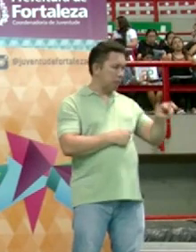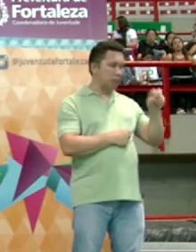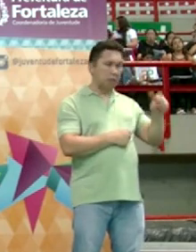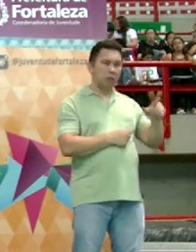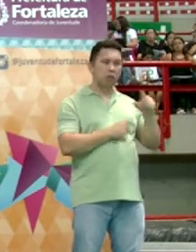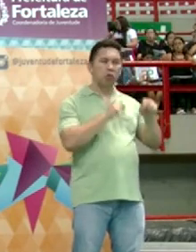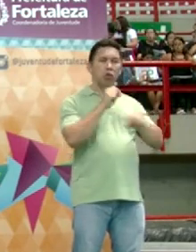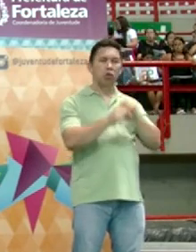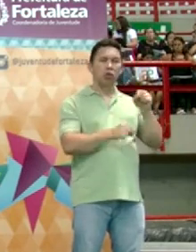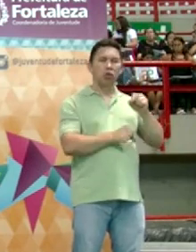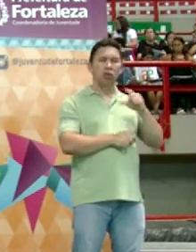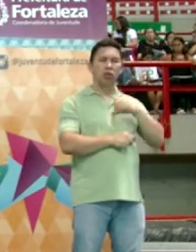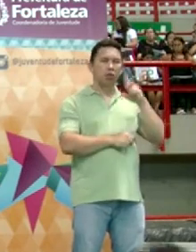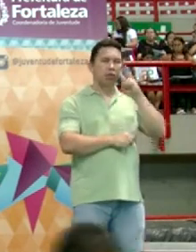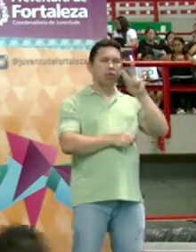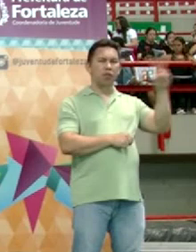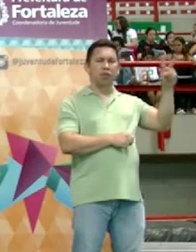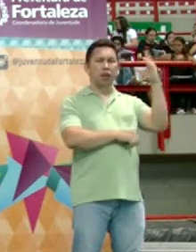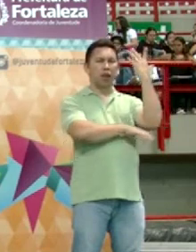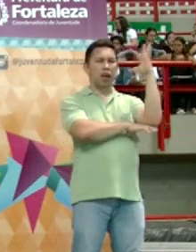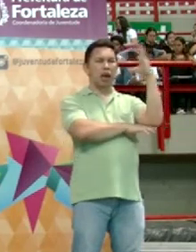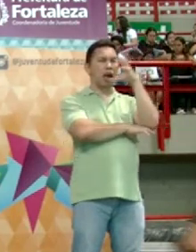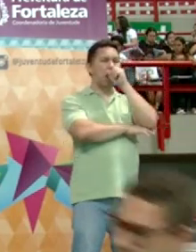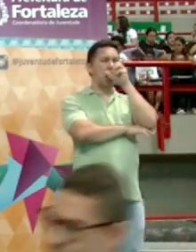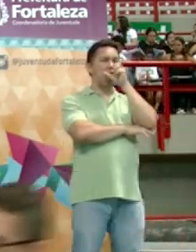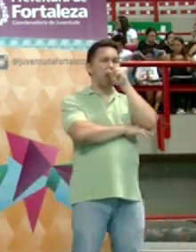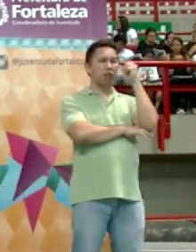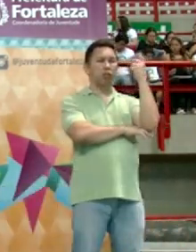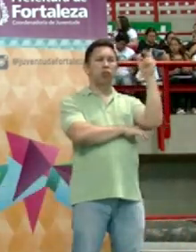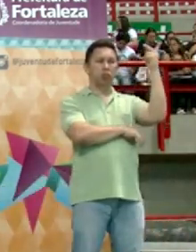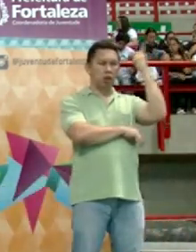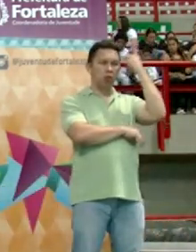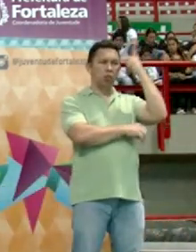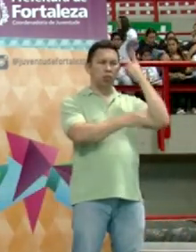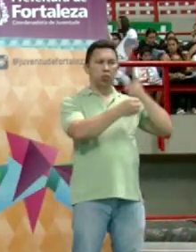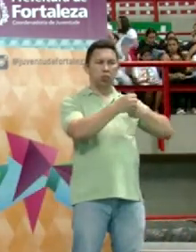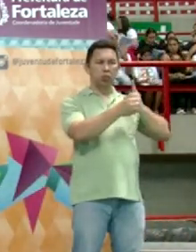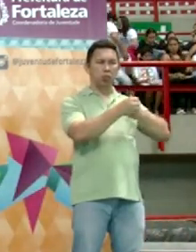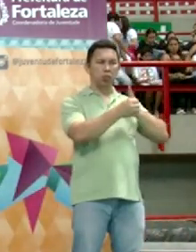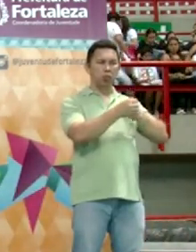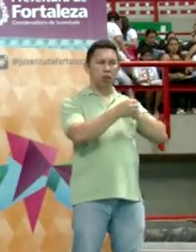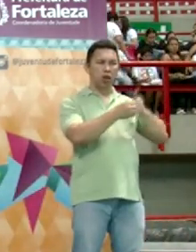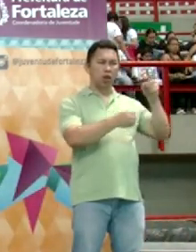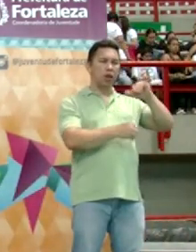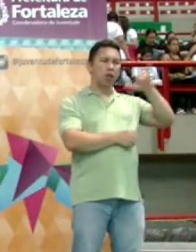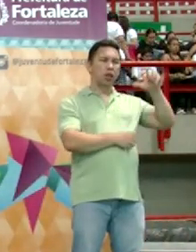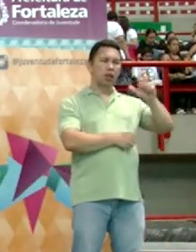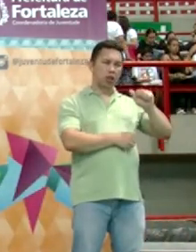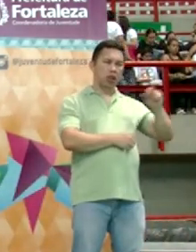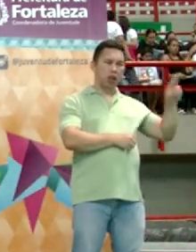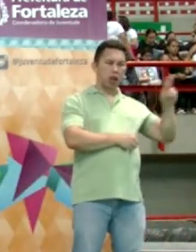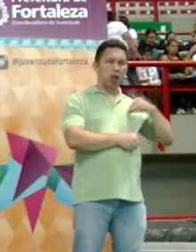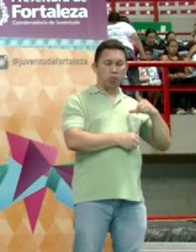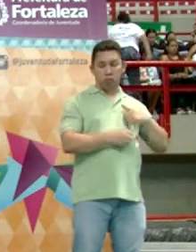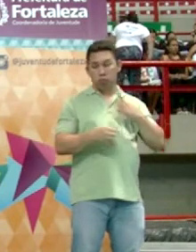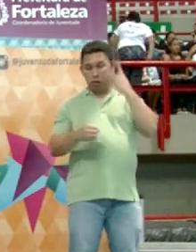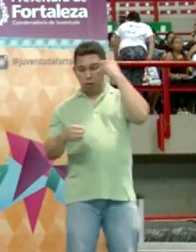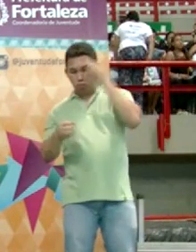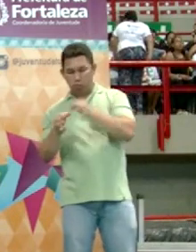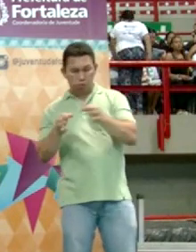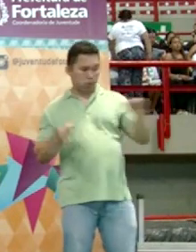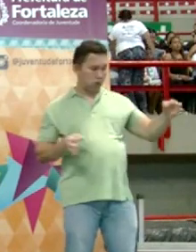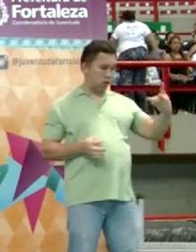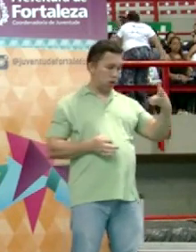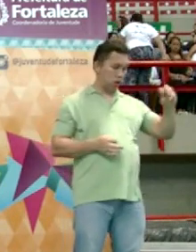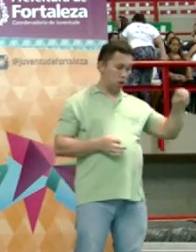ver aqueles laranjais. Olha que o interior de São Paulo, isso aí, ela vai para Jaú, a 300 quilômetros de São Paulo.